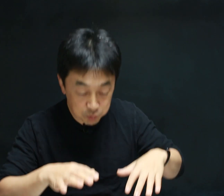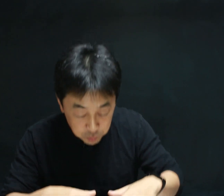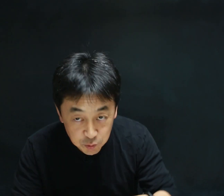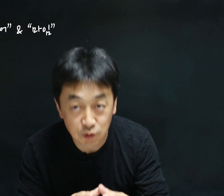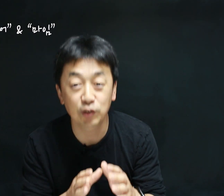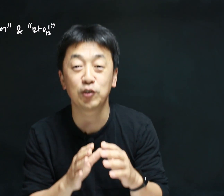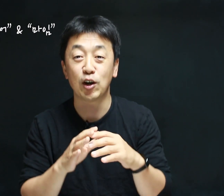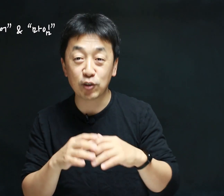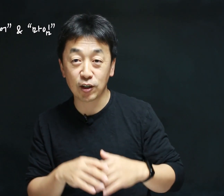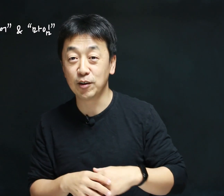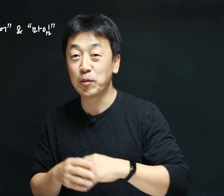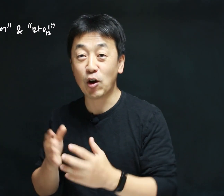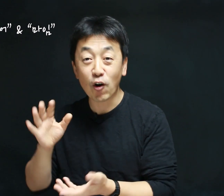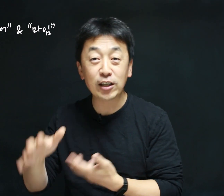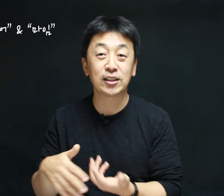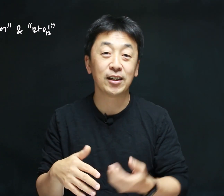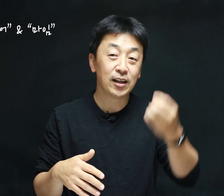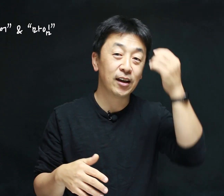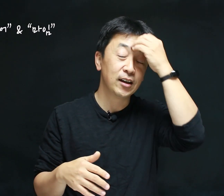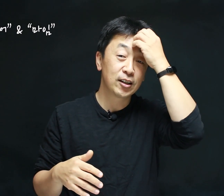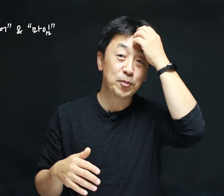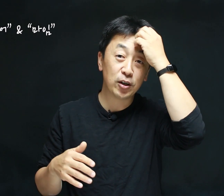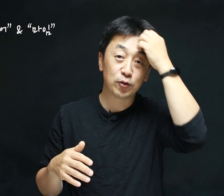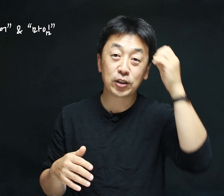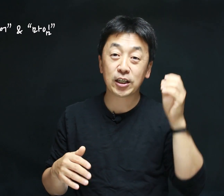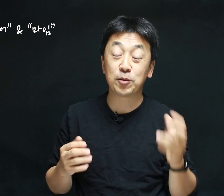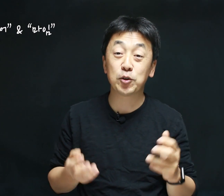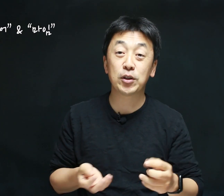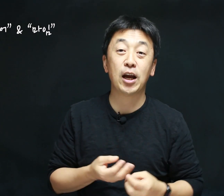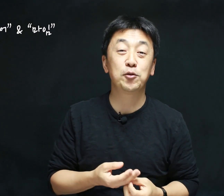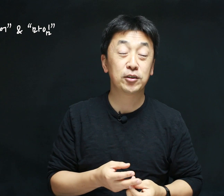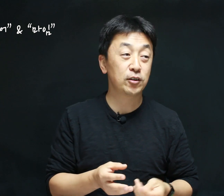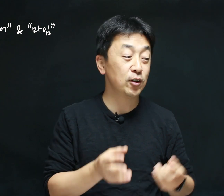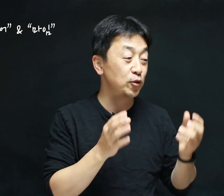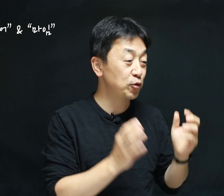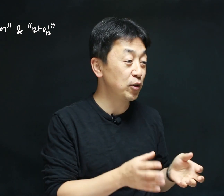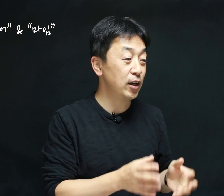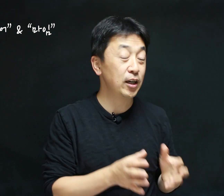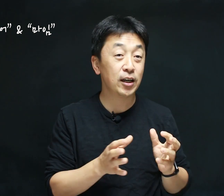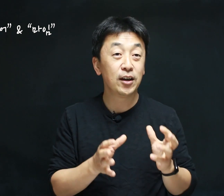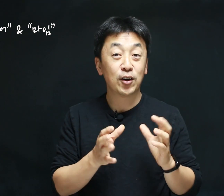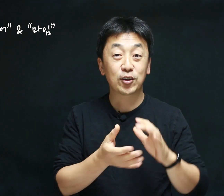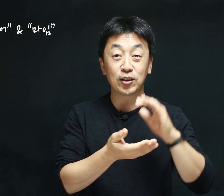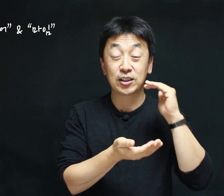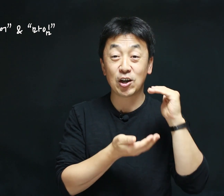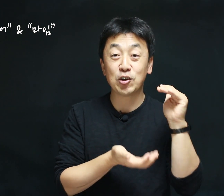훅 수그리기도 하고요. 뭐 여러 가지. 네. 그러면 우리가 기존에 알고 있었던 수화의 어떤 그